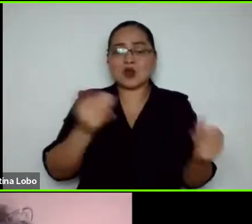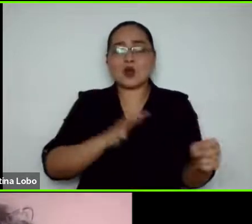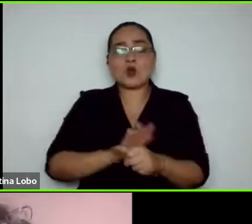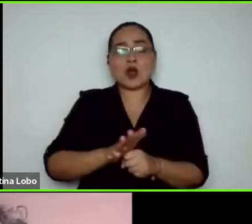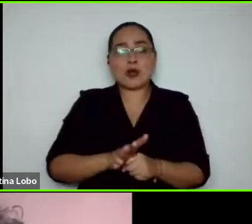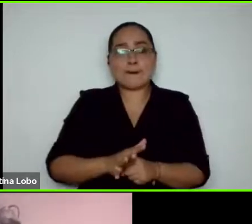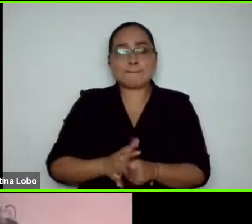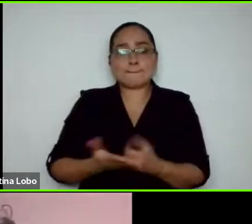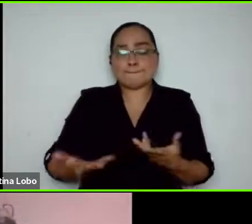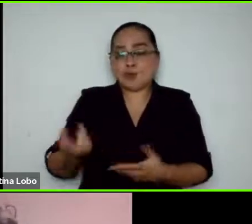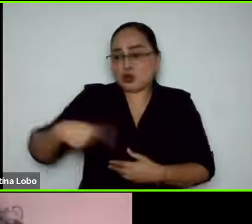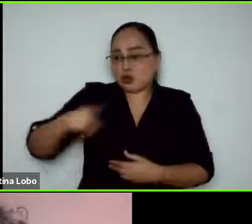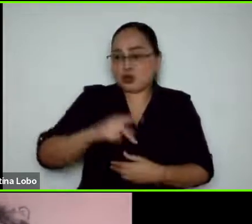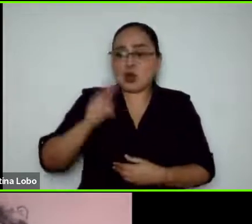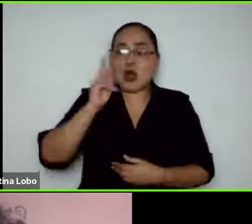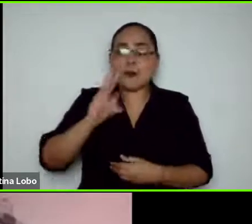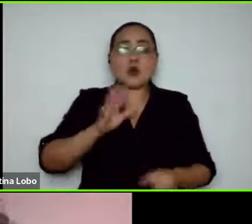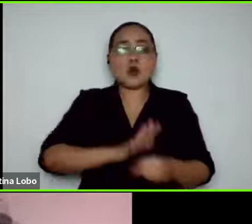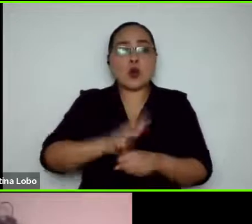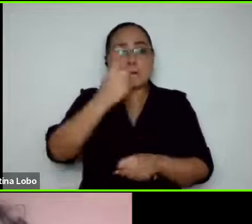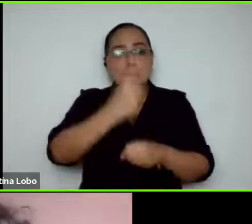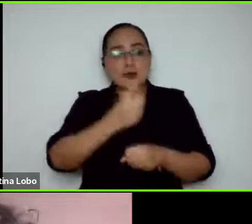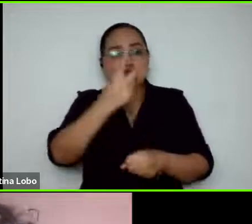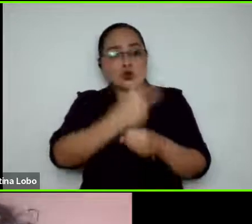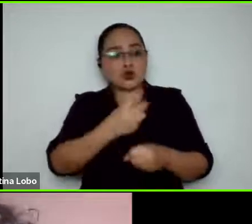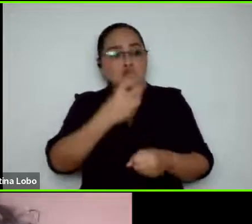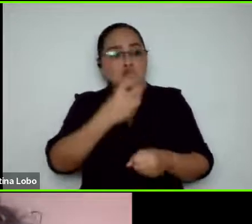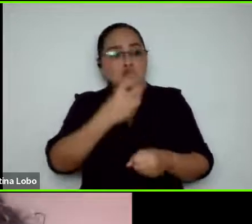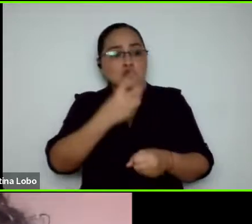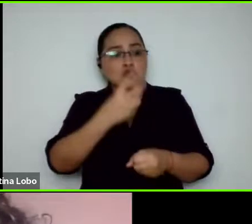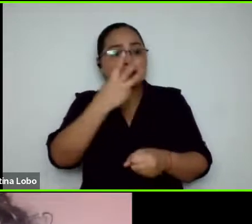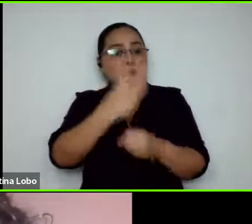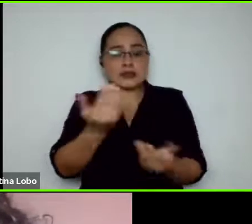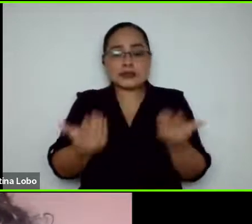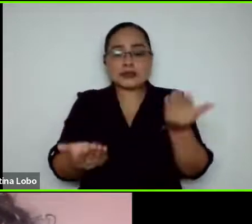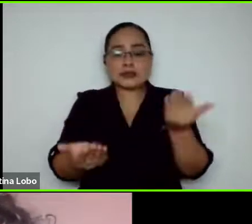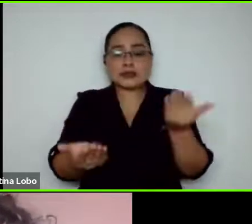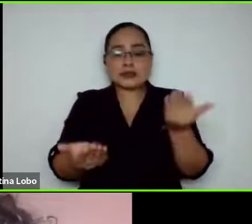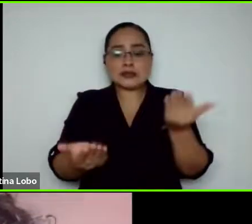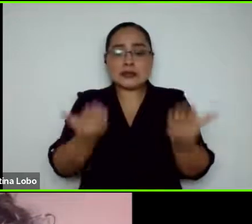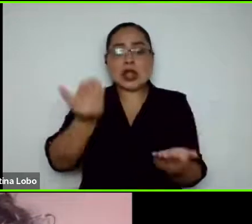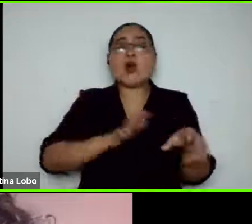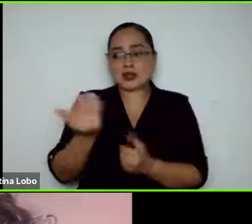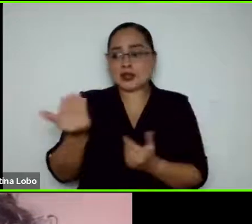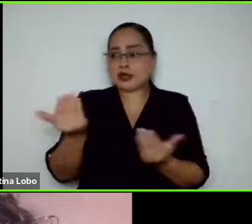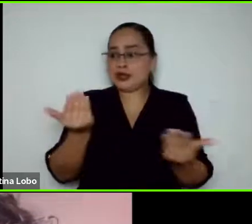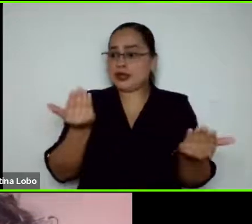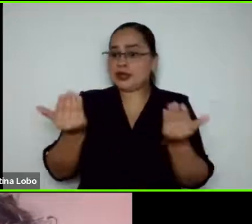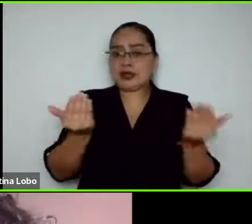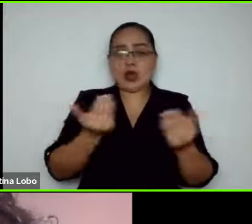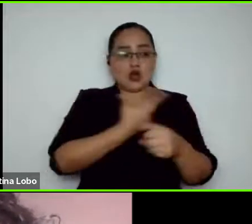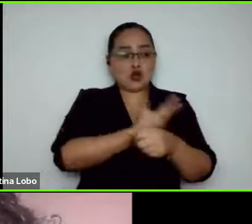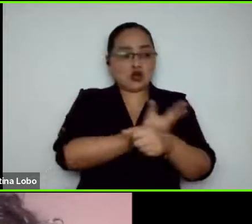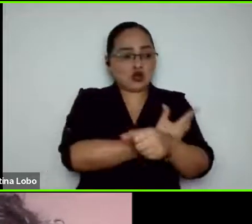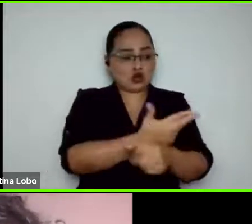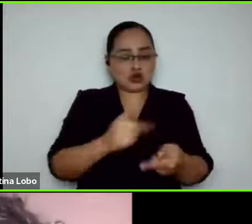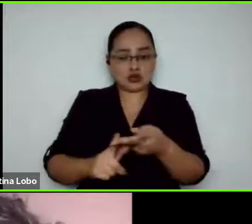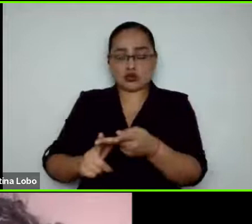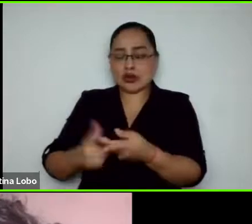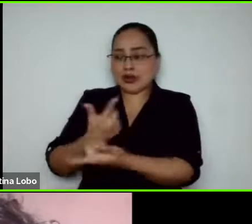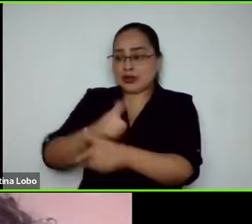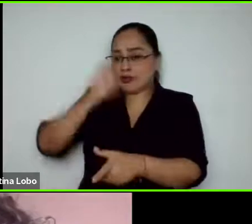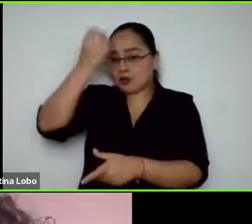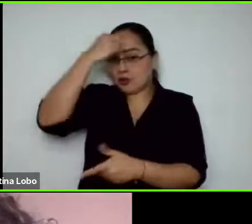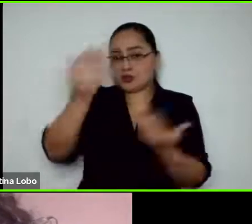de principios, porque lo que vamos a hacer es ponderar, como si fuera una balanza, cuál de los principios tiene que prevalecer en un caso